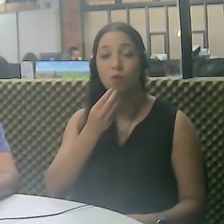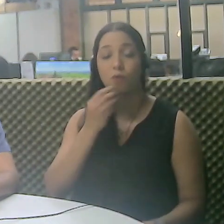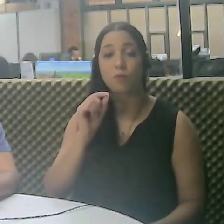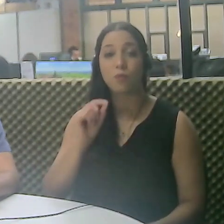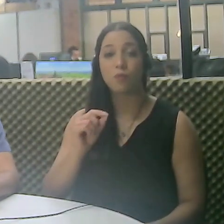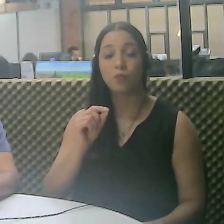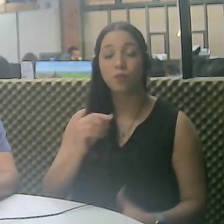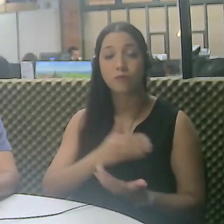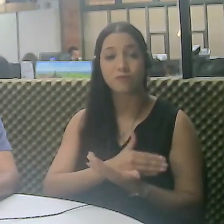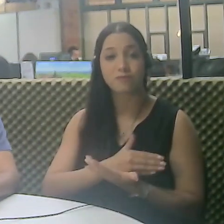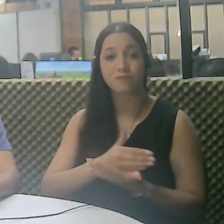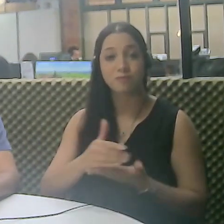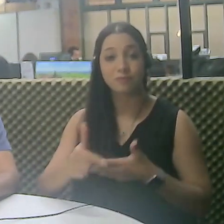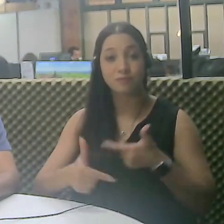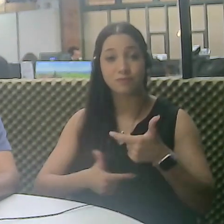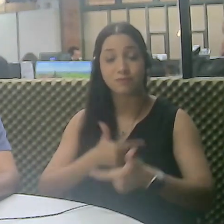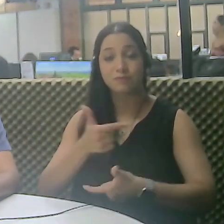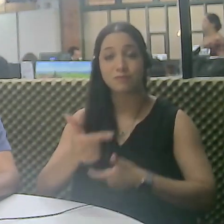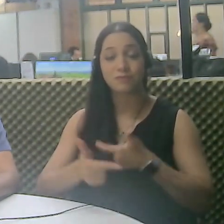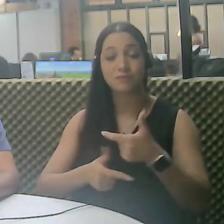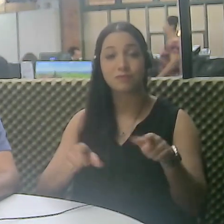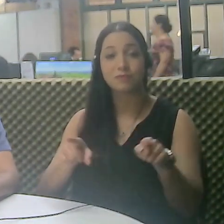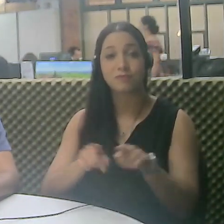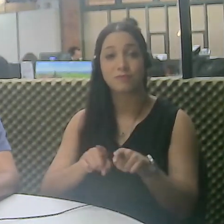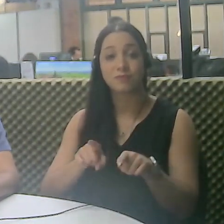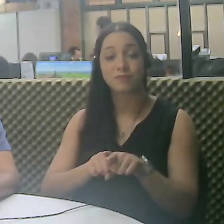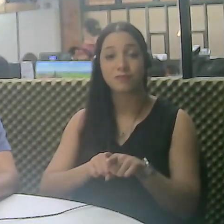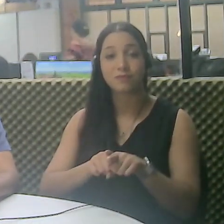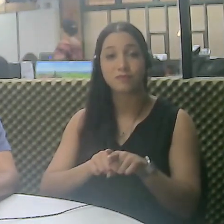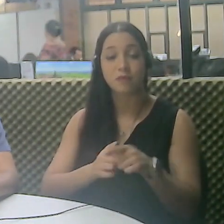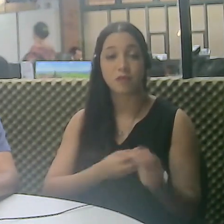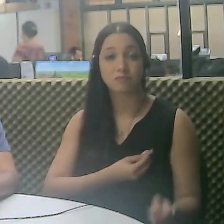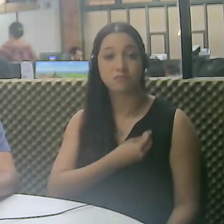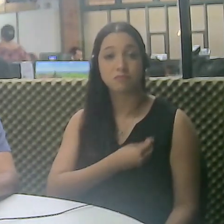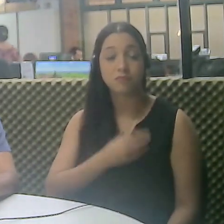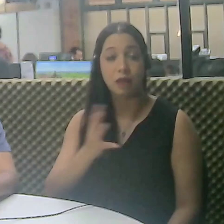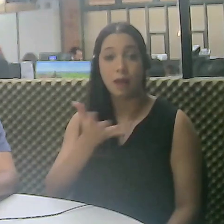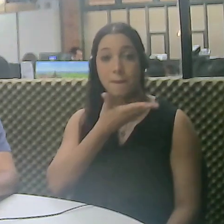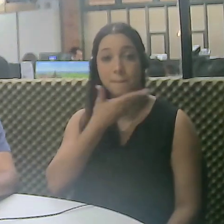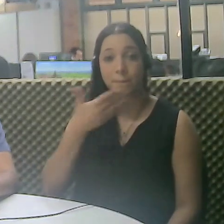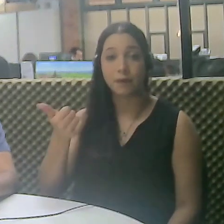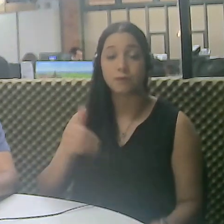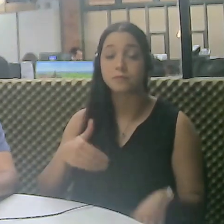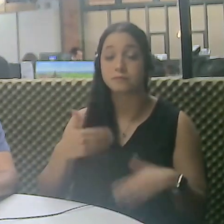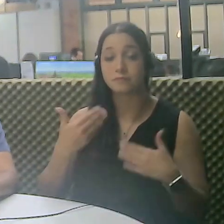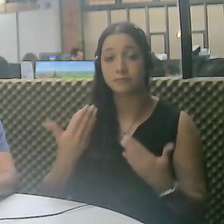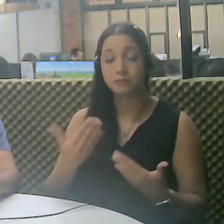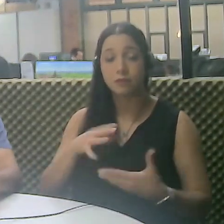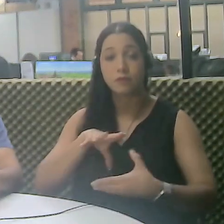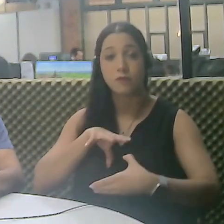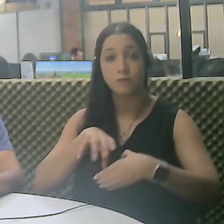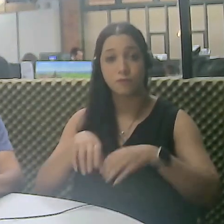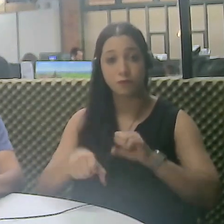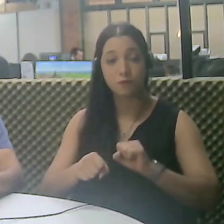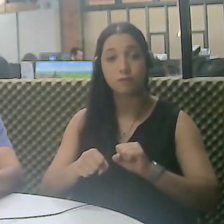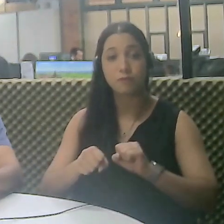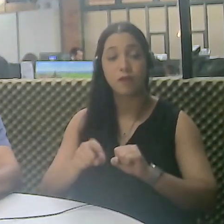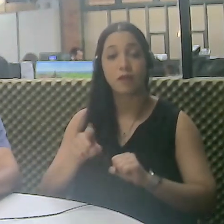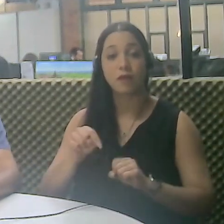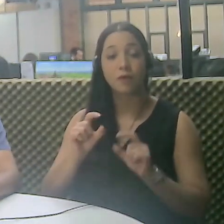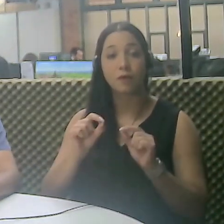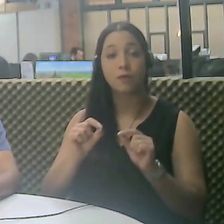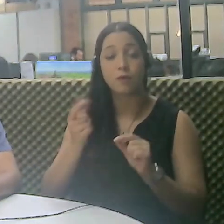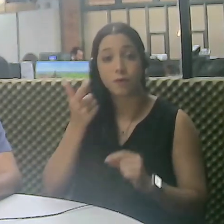de inserção no mercado de trabalho e também na condição de vida, né? Então, a qualificação ela vem para